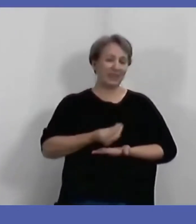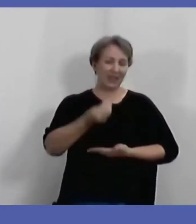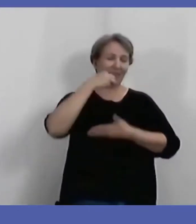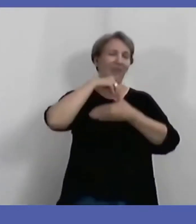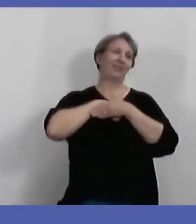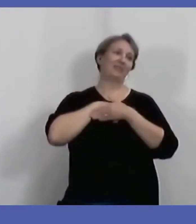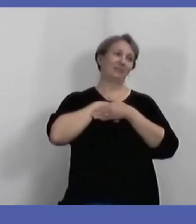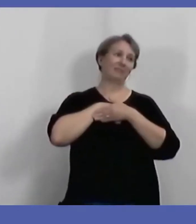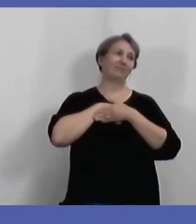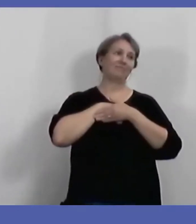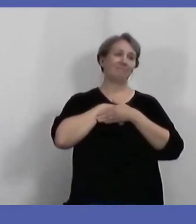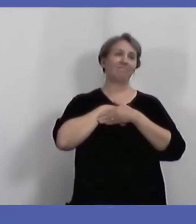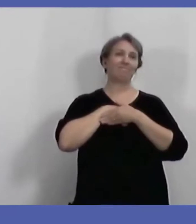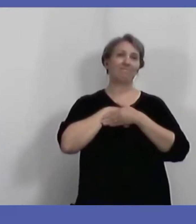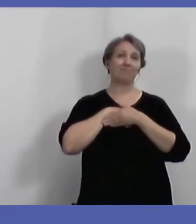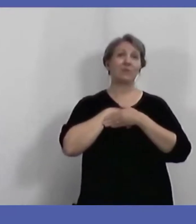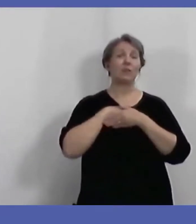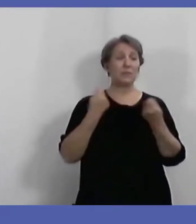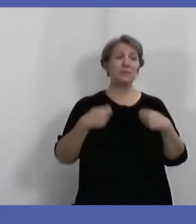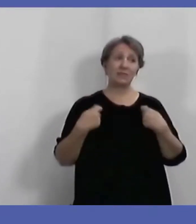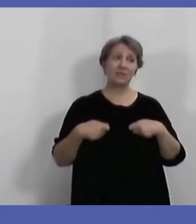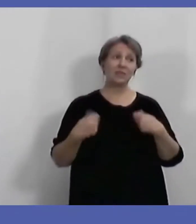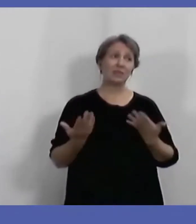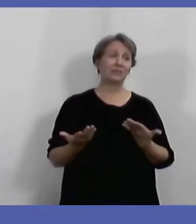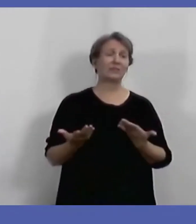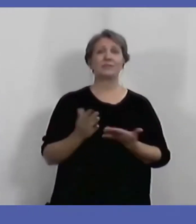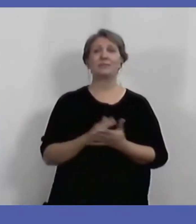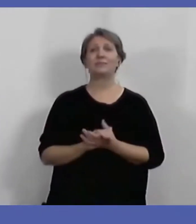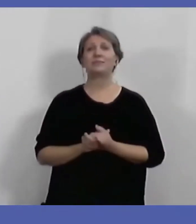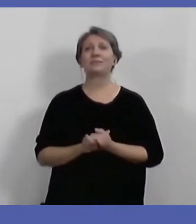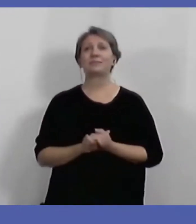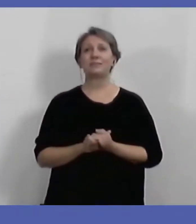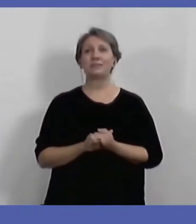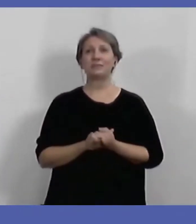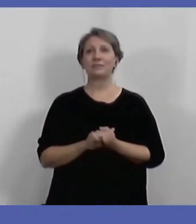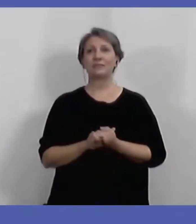mas o Pedro, coitado, não entendia nada, né? Começou